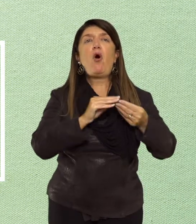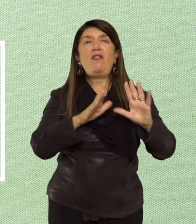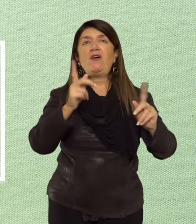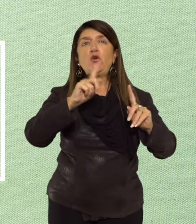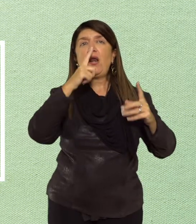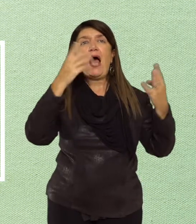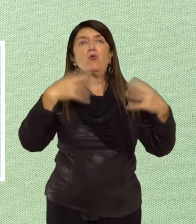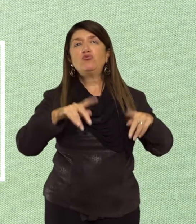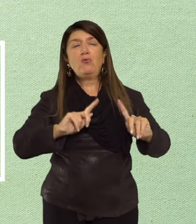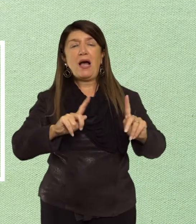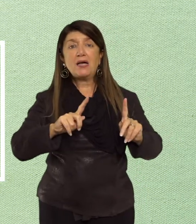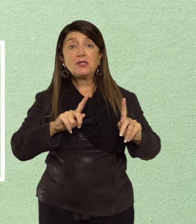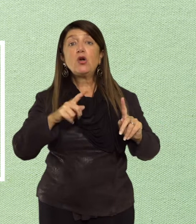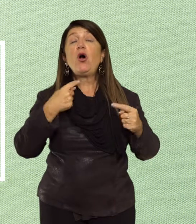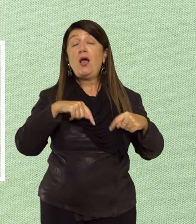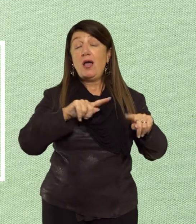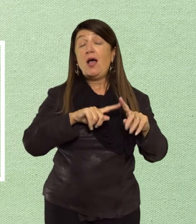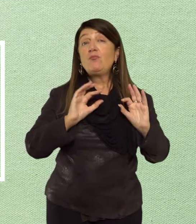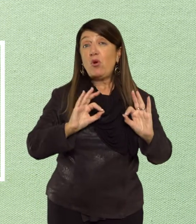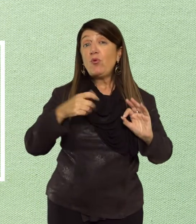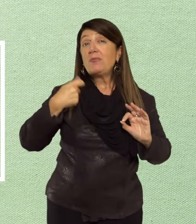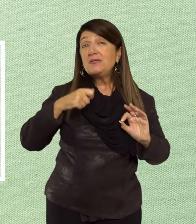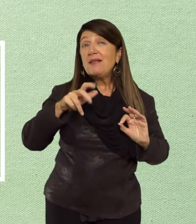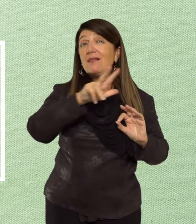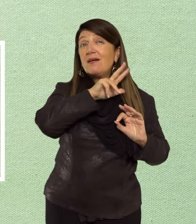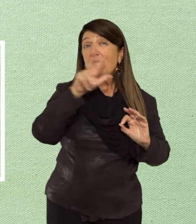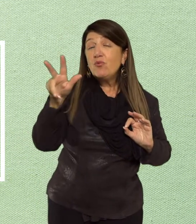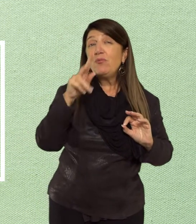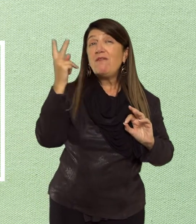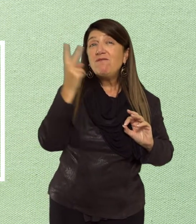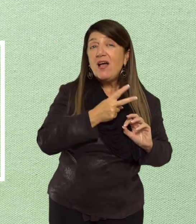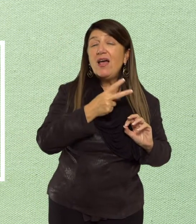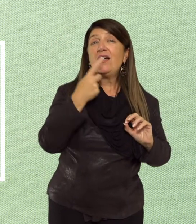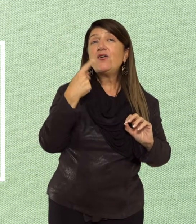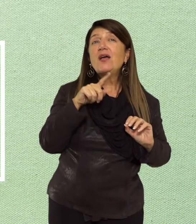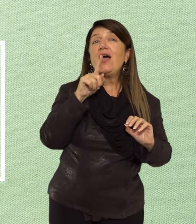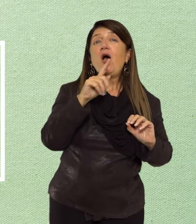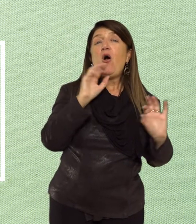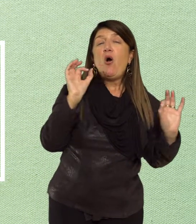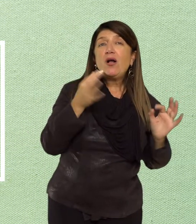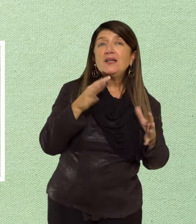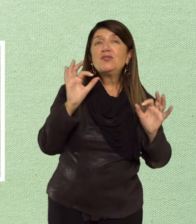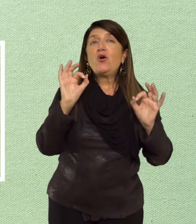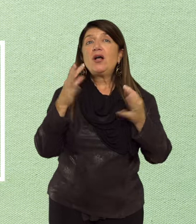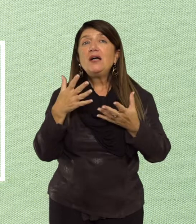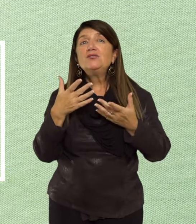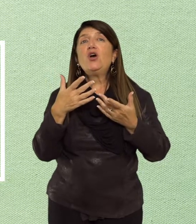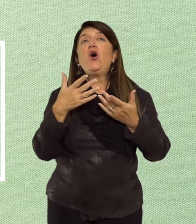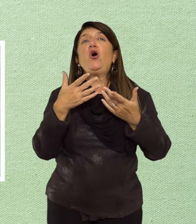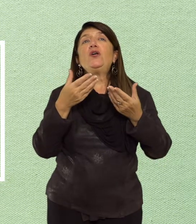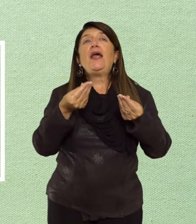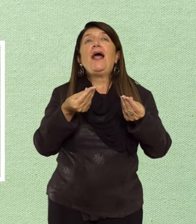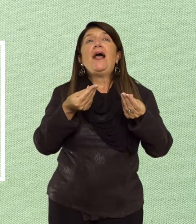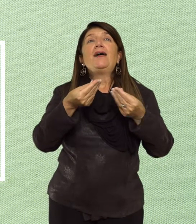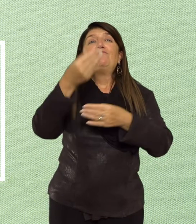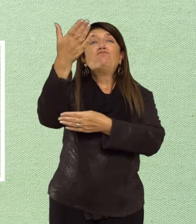la percepiamo, perché avessimo un Presidente della Repubblica che fa magari anche l'occasione della consegna, della riconsegna del